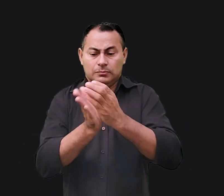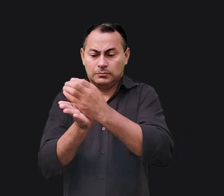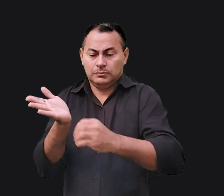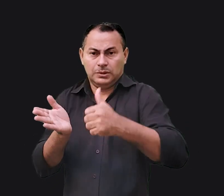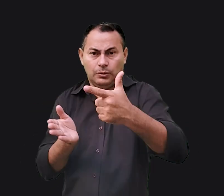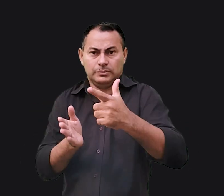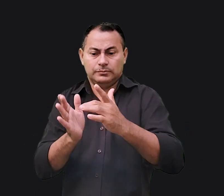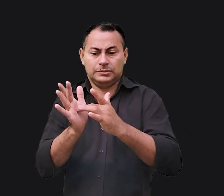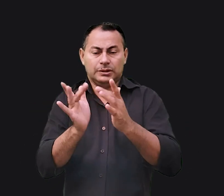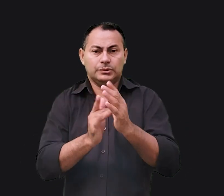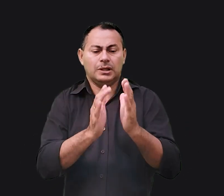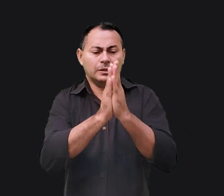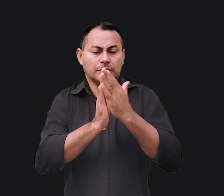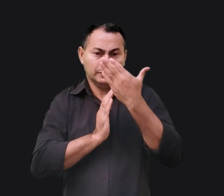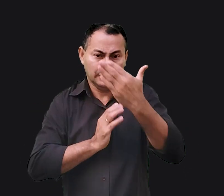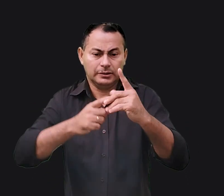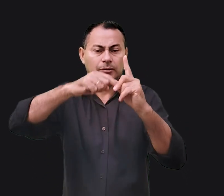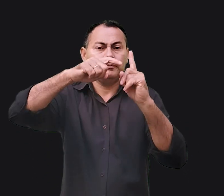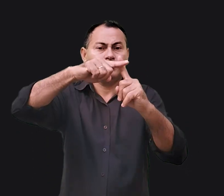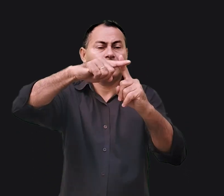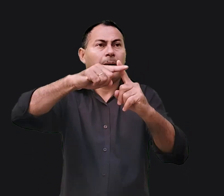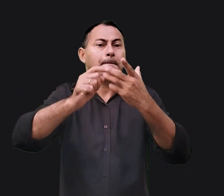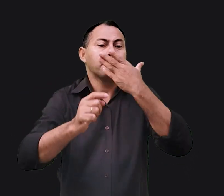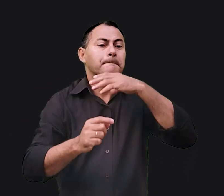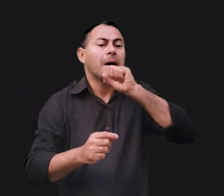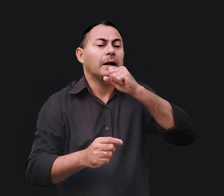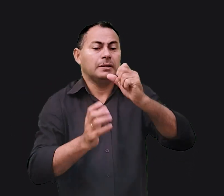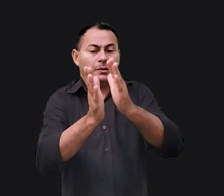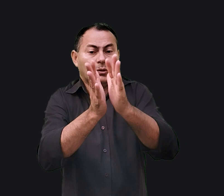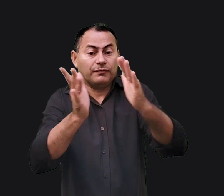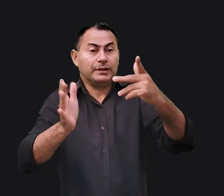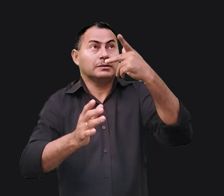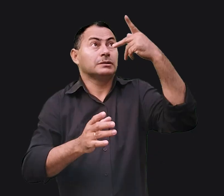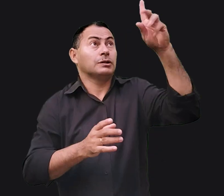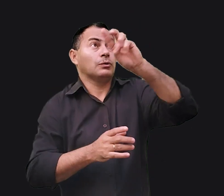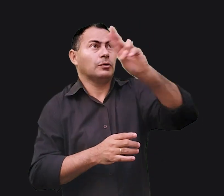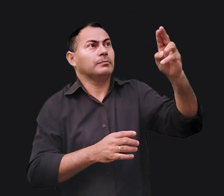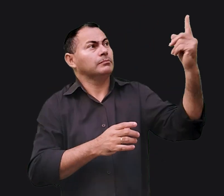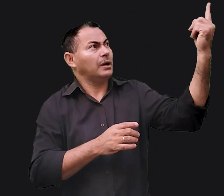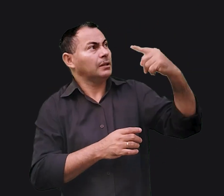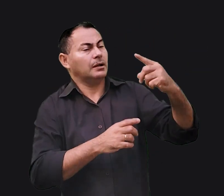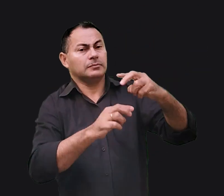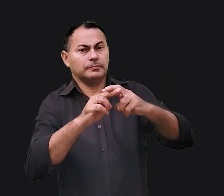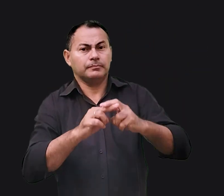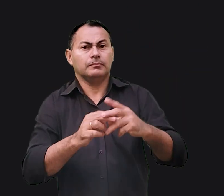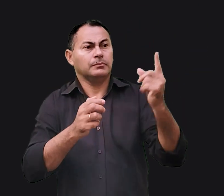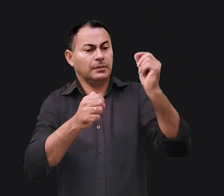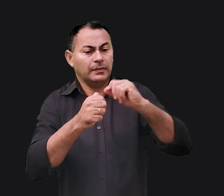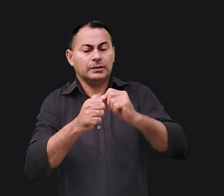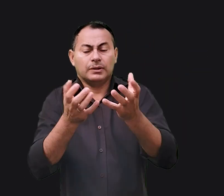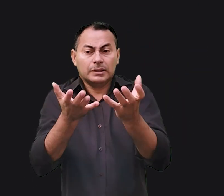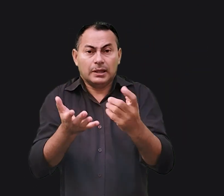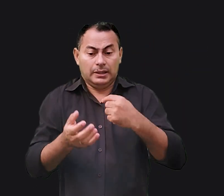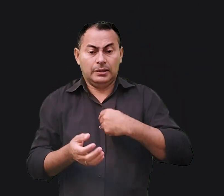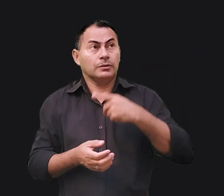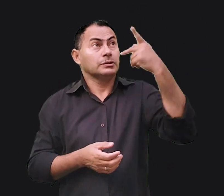de Jesus diante da cruz. Pai, glorifique o seu nome, pode me mandar a conta. Pode fazer o que quiser para que seu nome